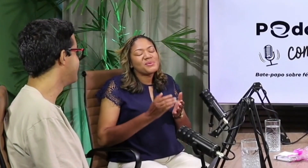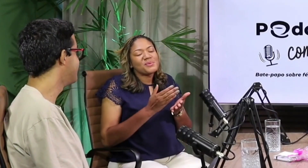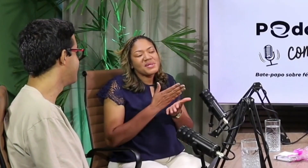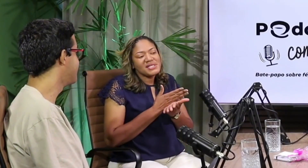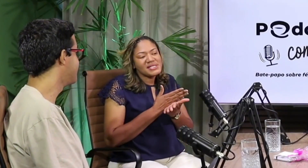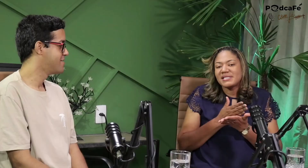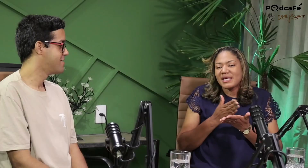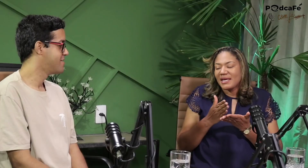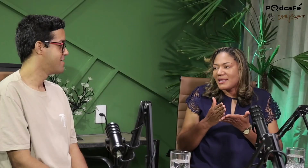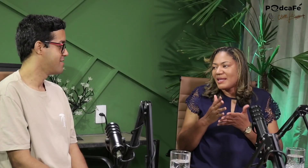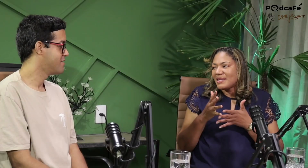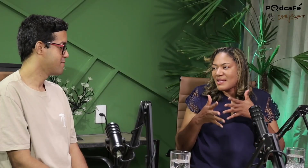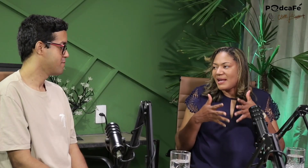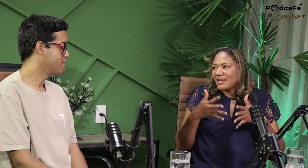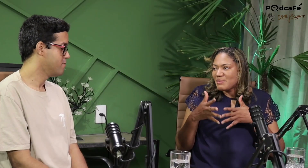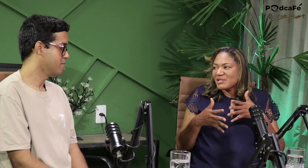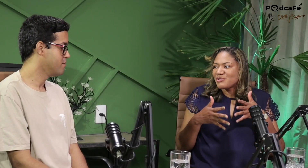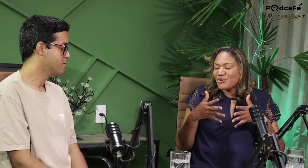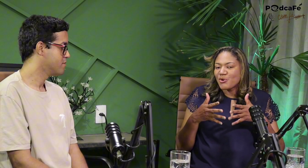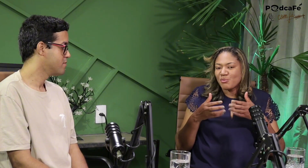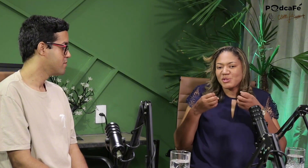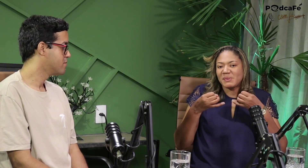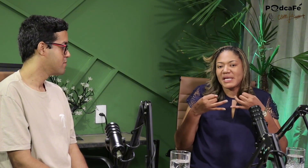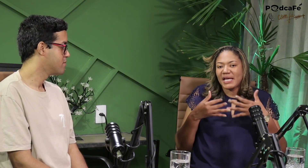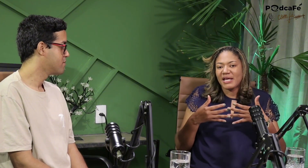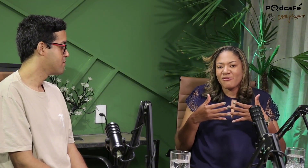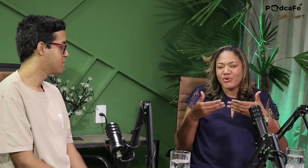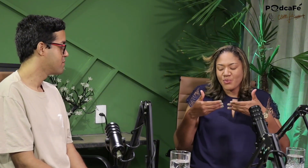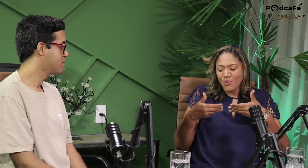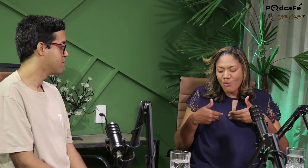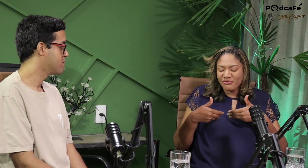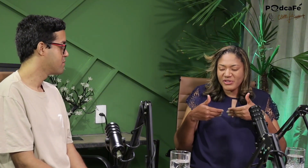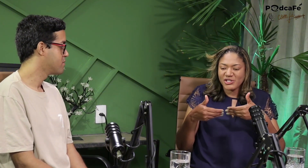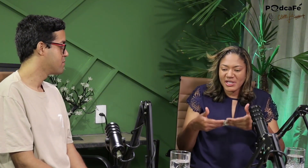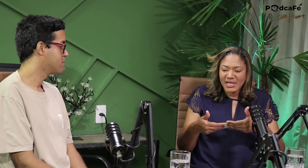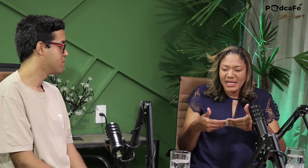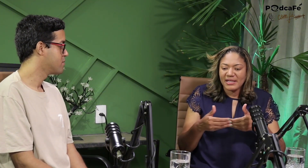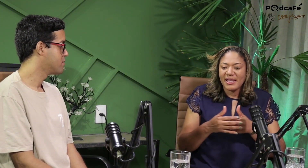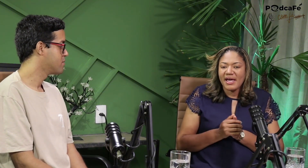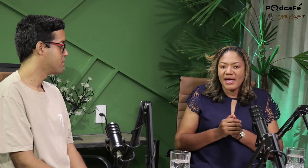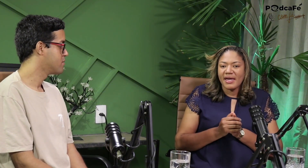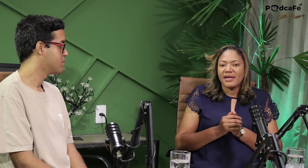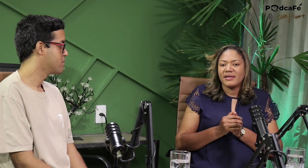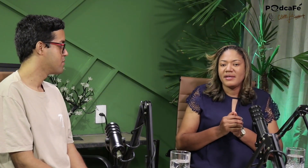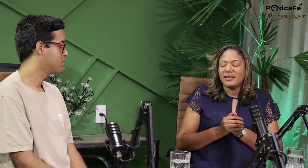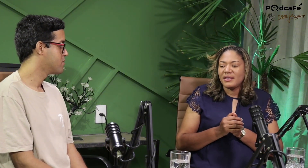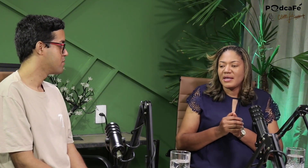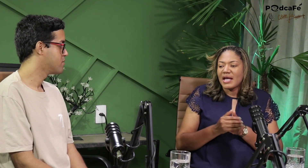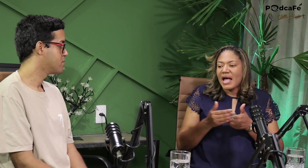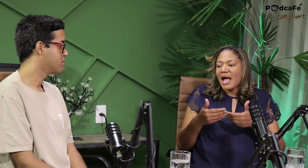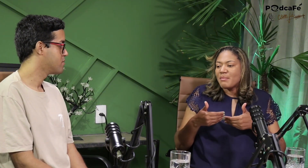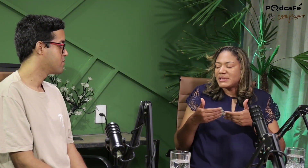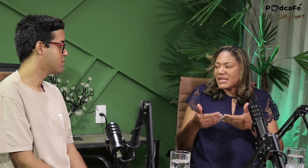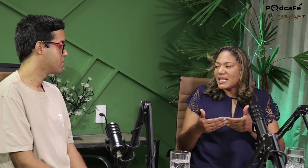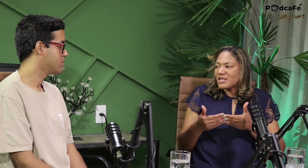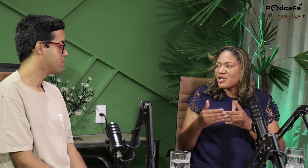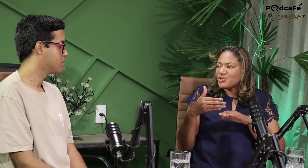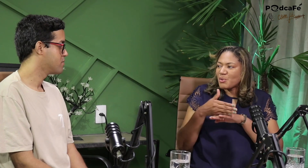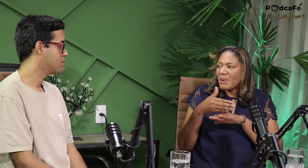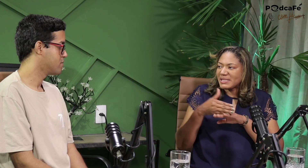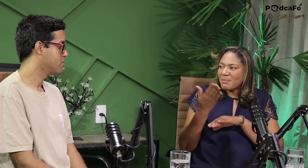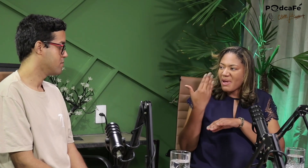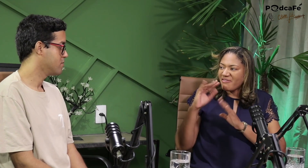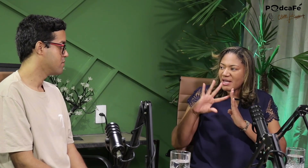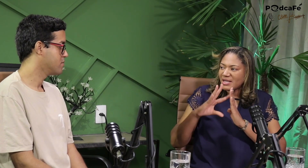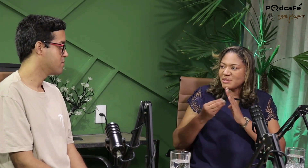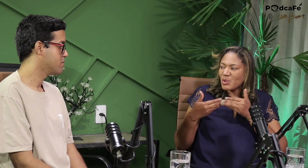Quando eu iniciei, né, na Libras, foi como eu expliquei, né, foi um convite, né, que a irmã da igreja de onde